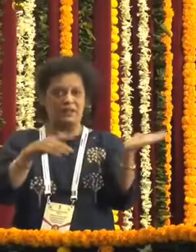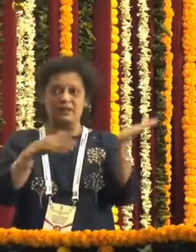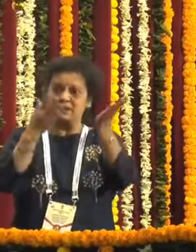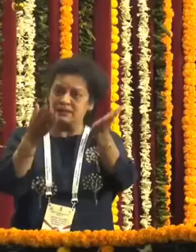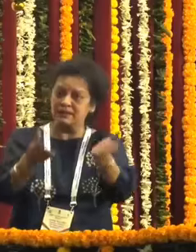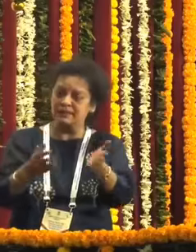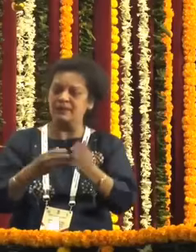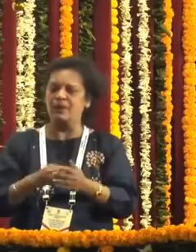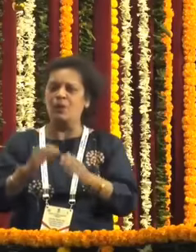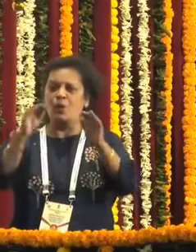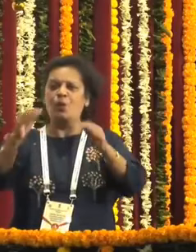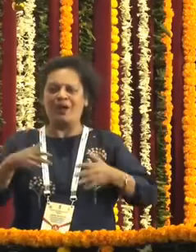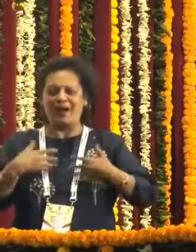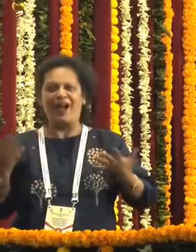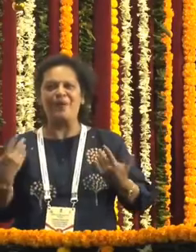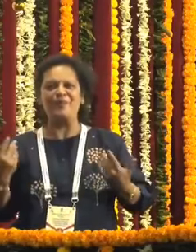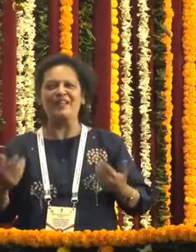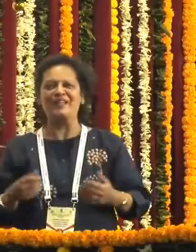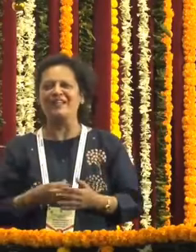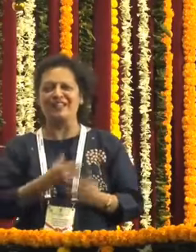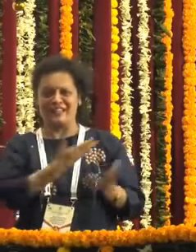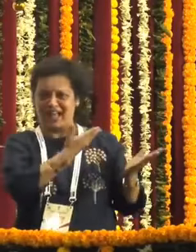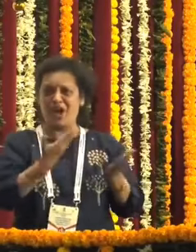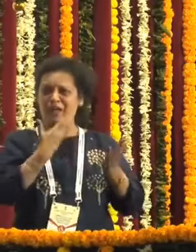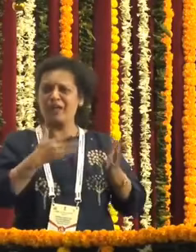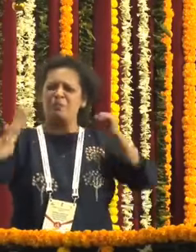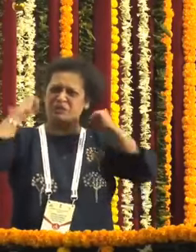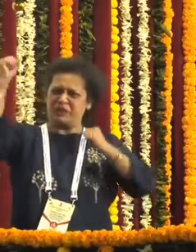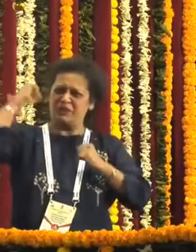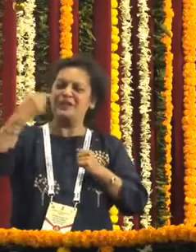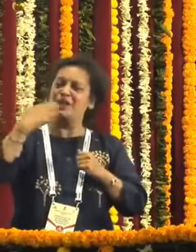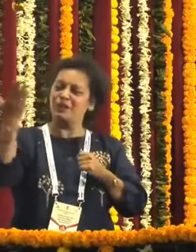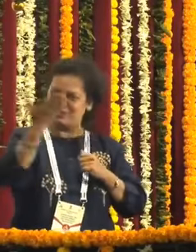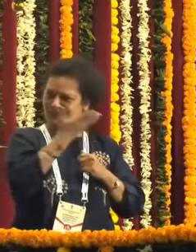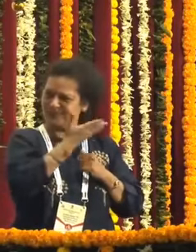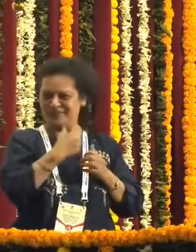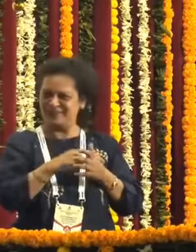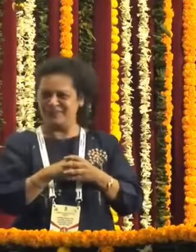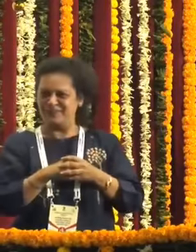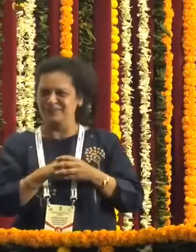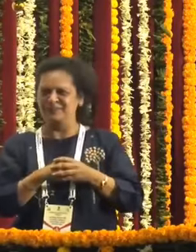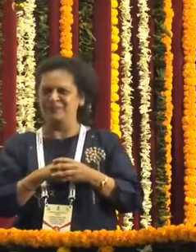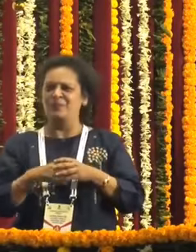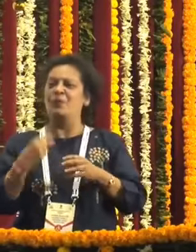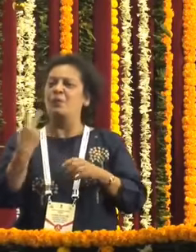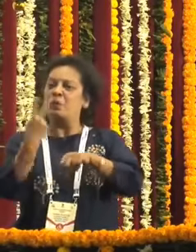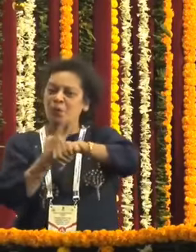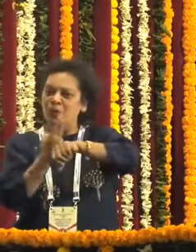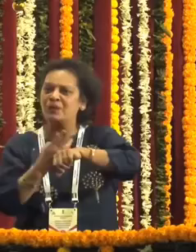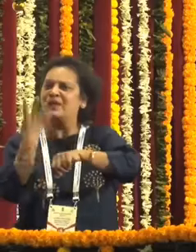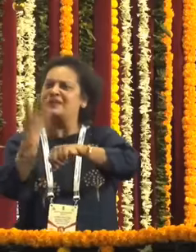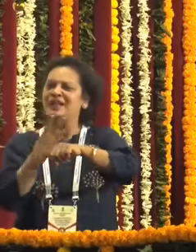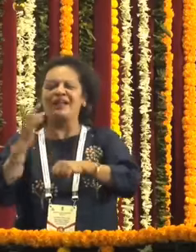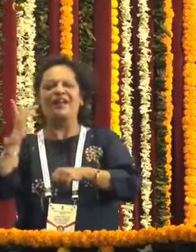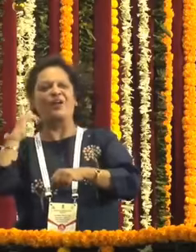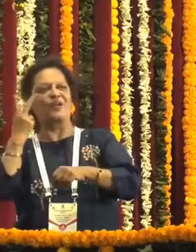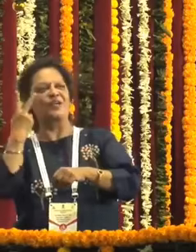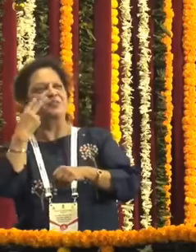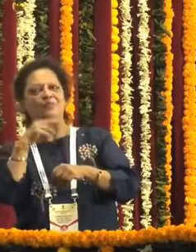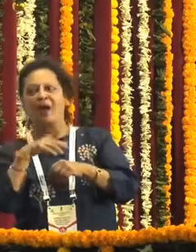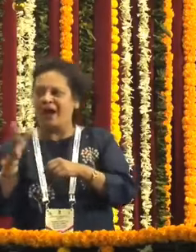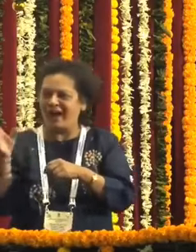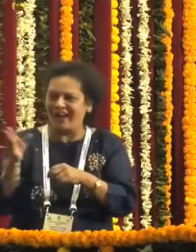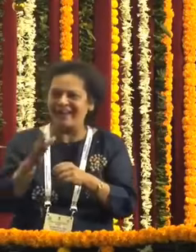त्या ठिकाणी लोक उत्स्फूर्तपणे या सरकारचं स्वागत करतायत 2-2, 4-4 तास वाट पाहतायत आणि